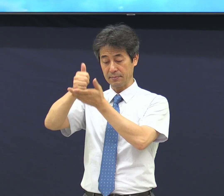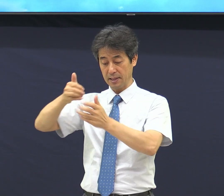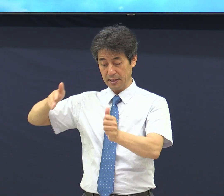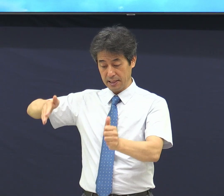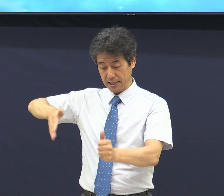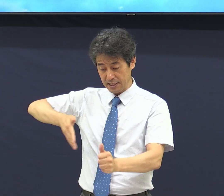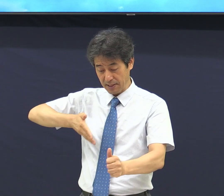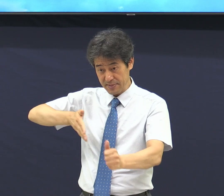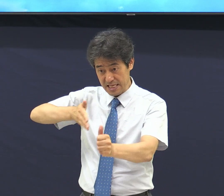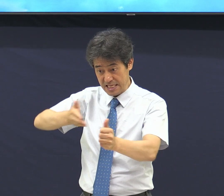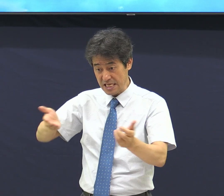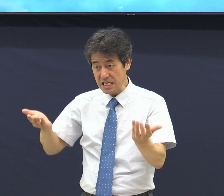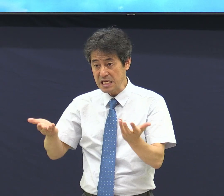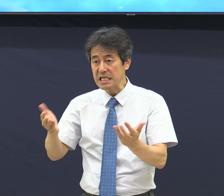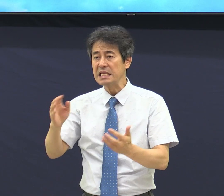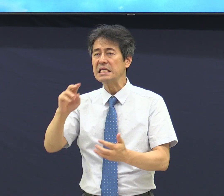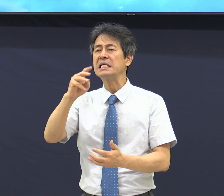질문 11번에 하나님의